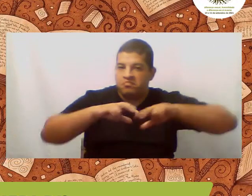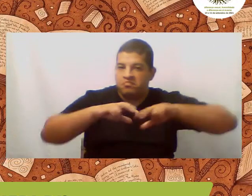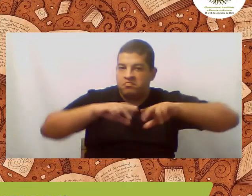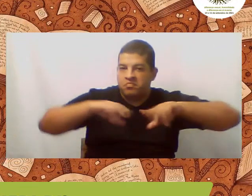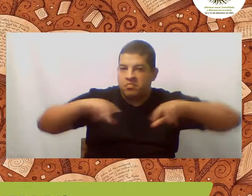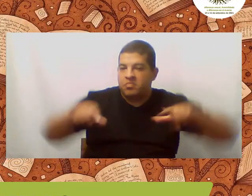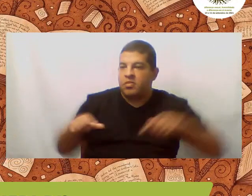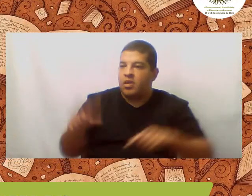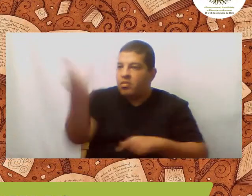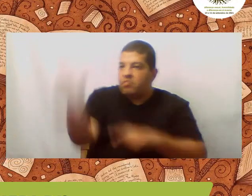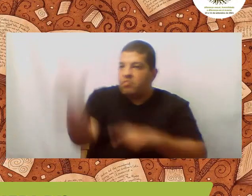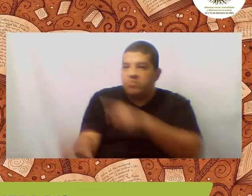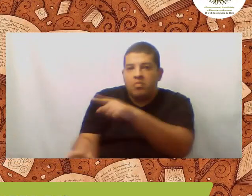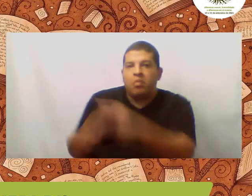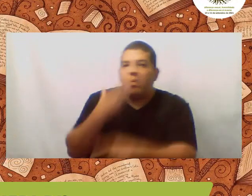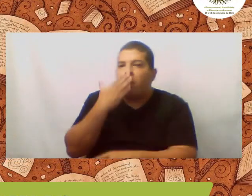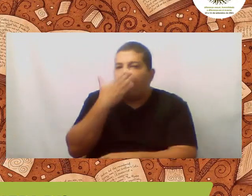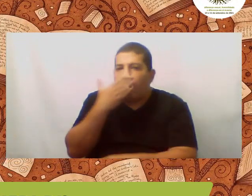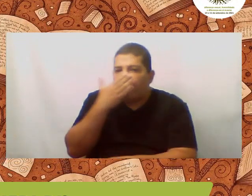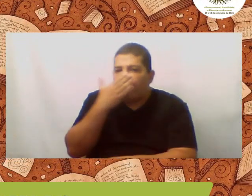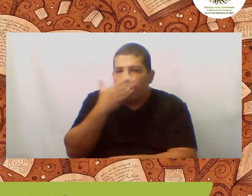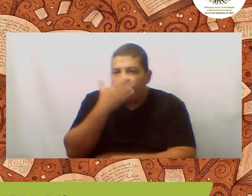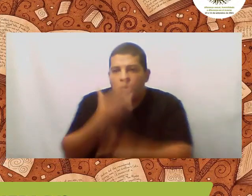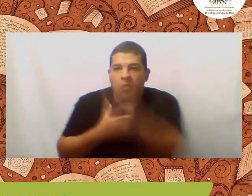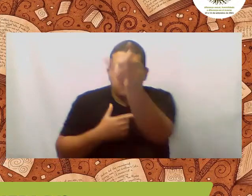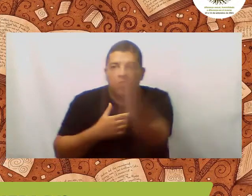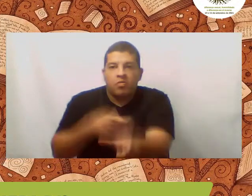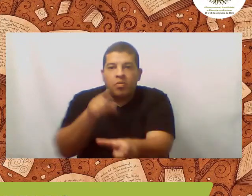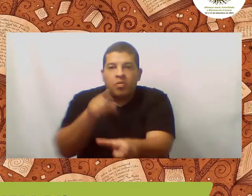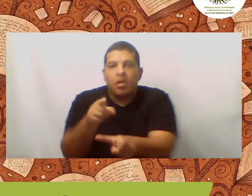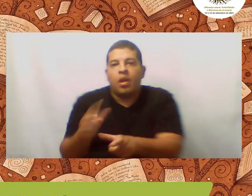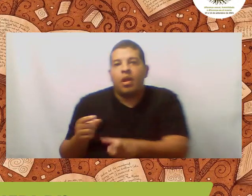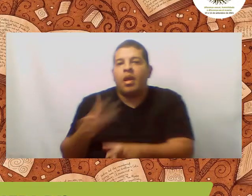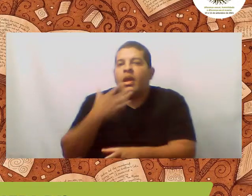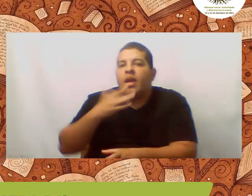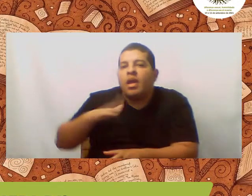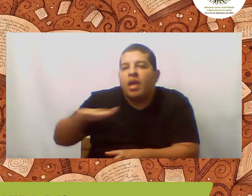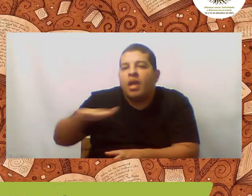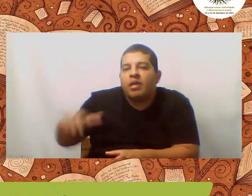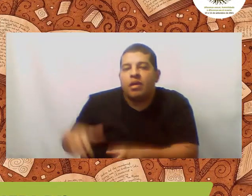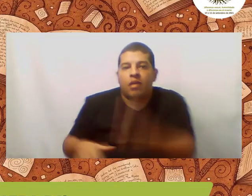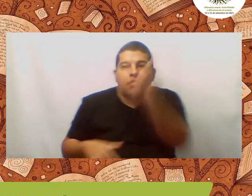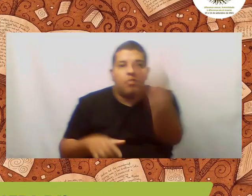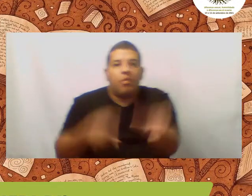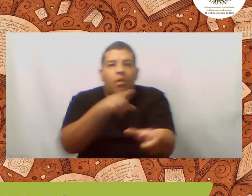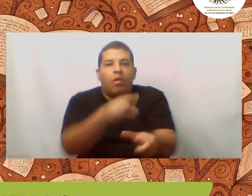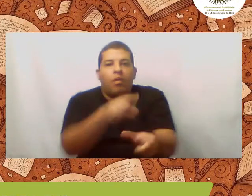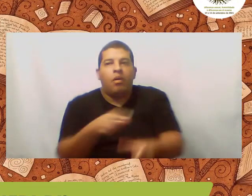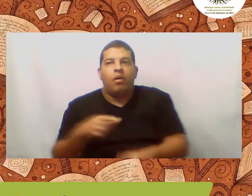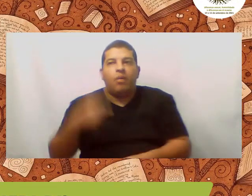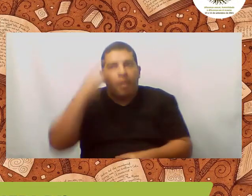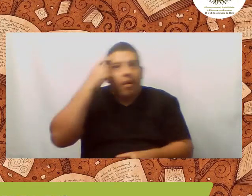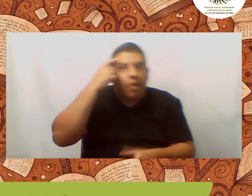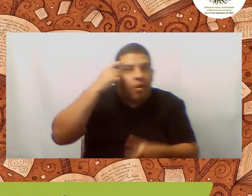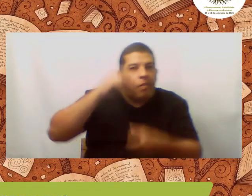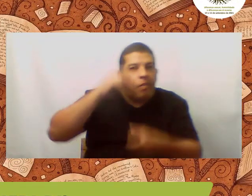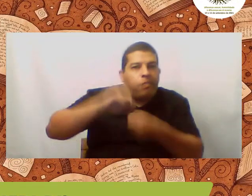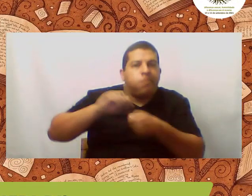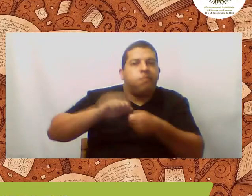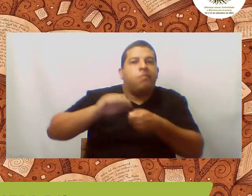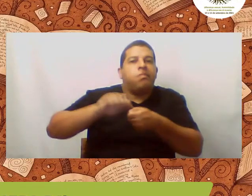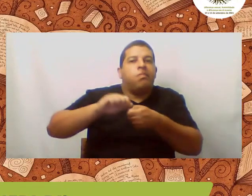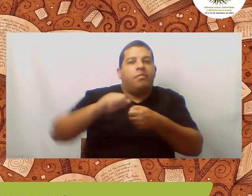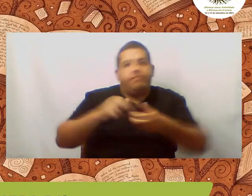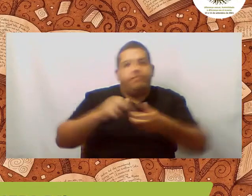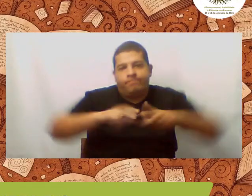da prostituta, a figura da infanticida e a figura da ninfomaníaca. Essas mulheres, esse tipo de mulheres,